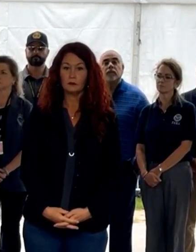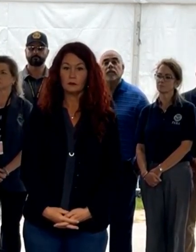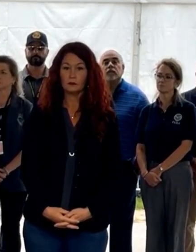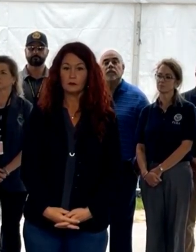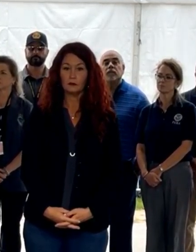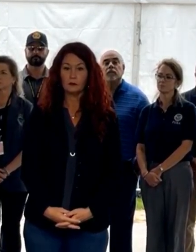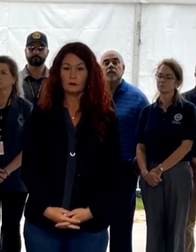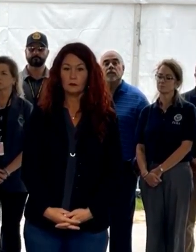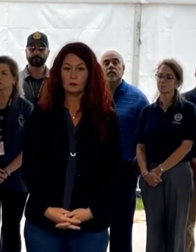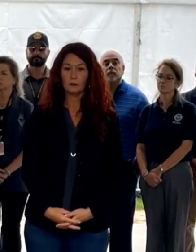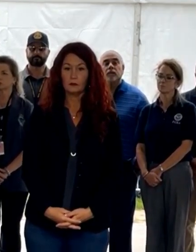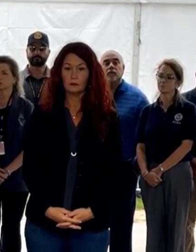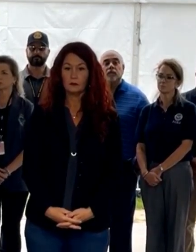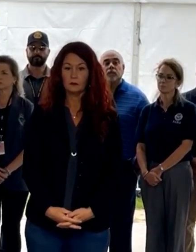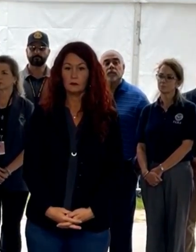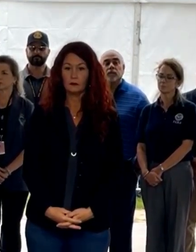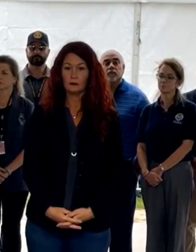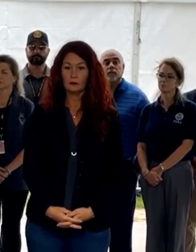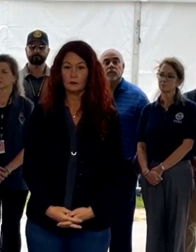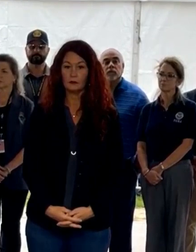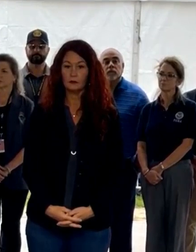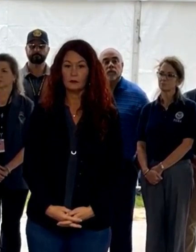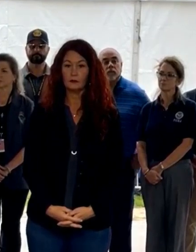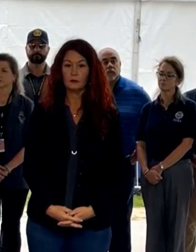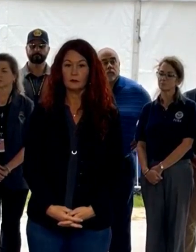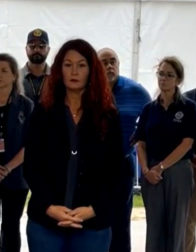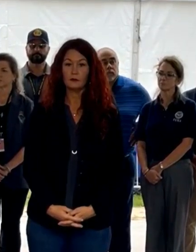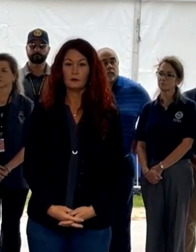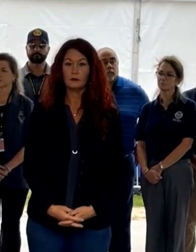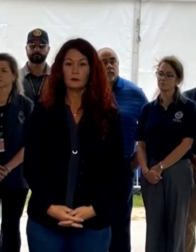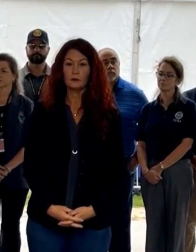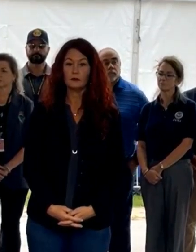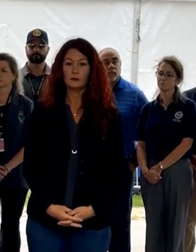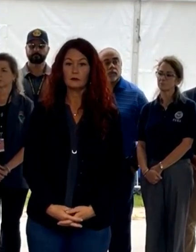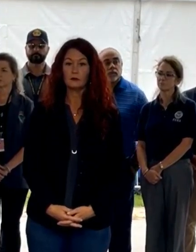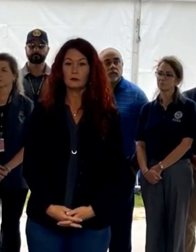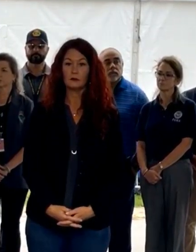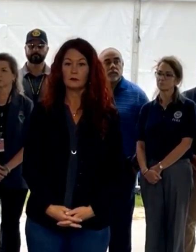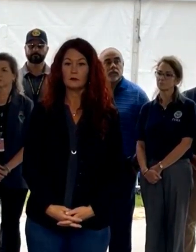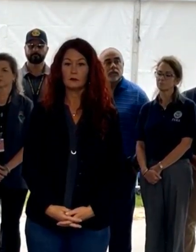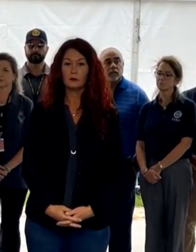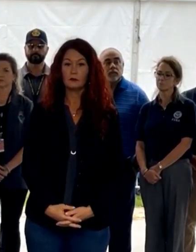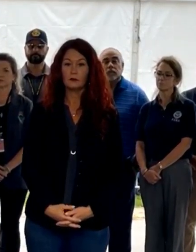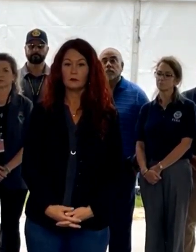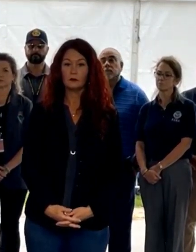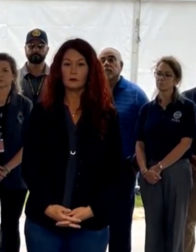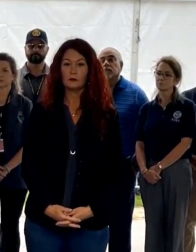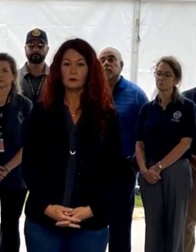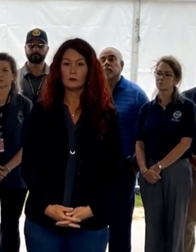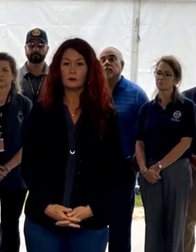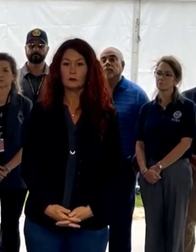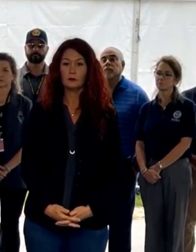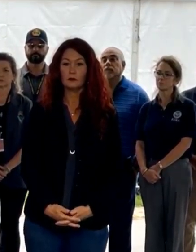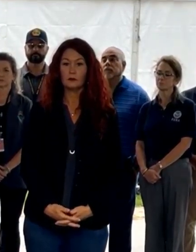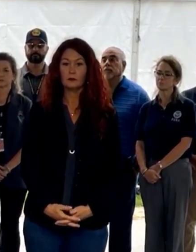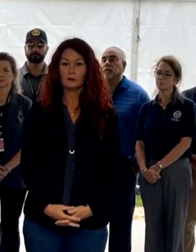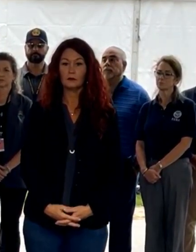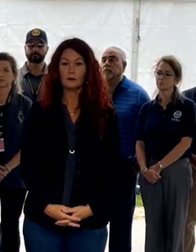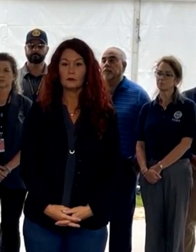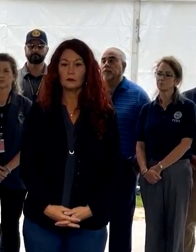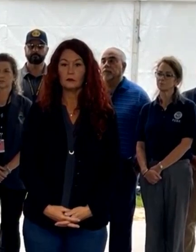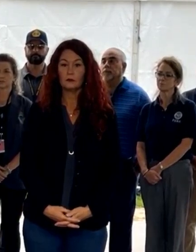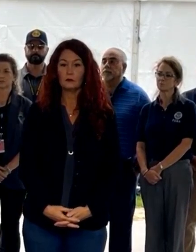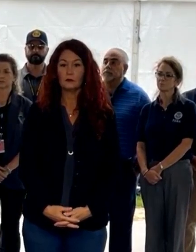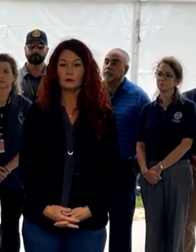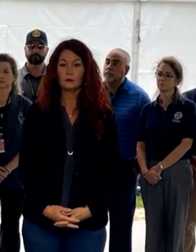de lo normal de esta época del año. Y por eso aumentará la posibilidad de que se produzcan inundaciones y